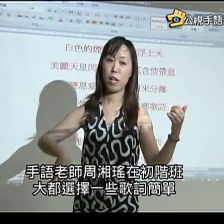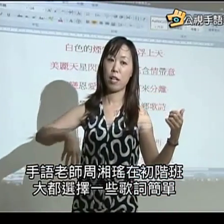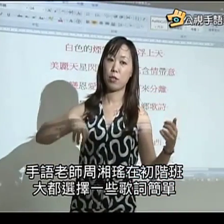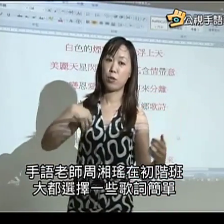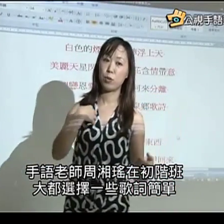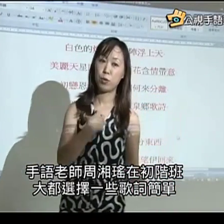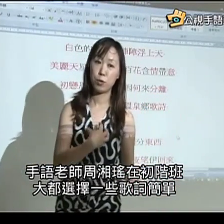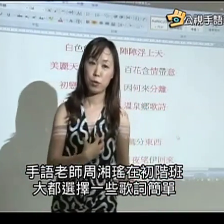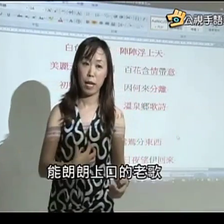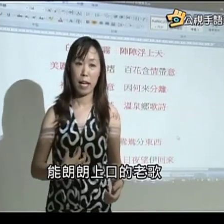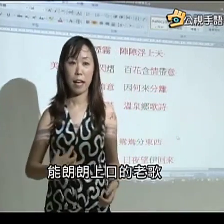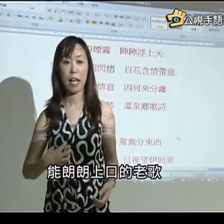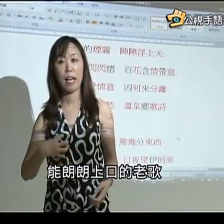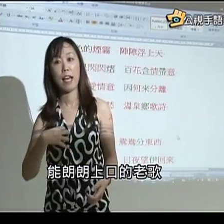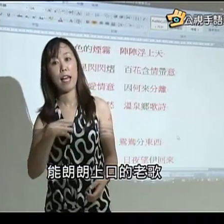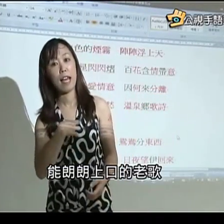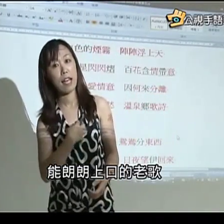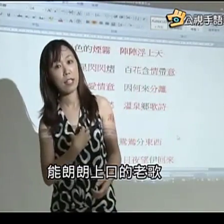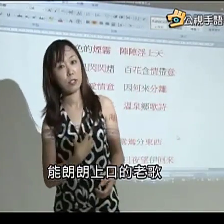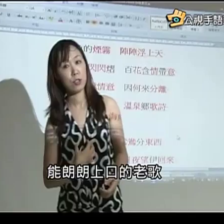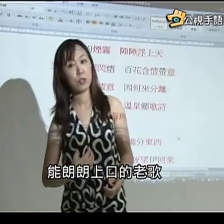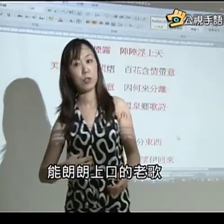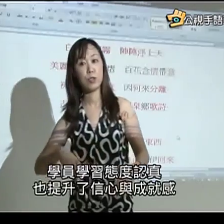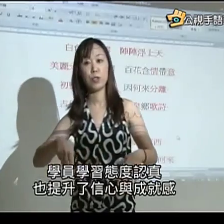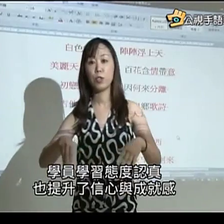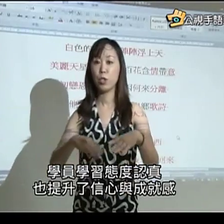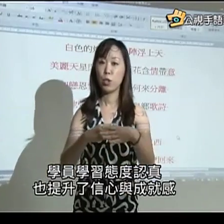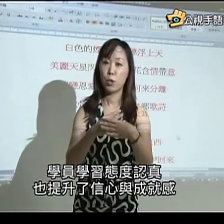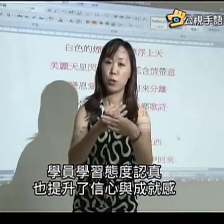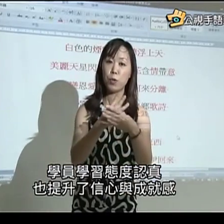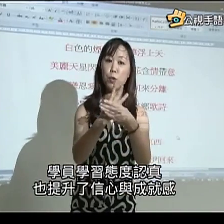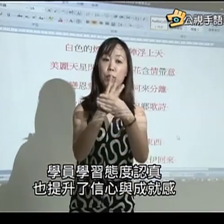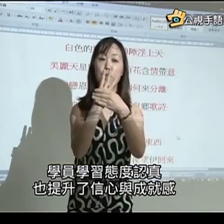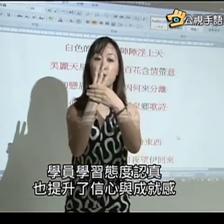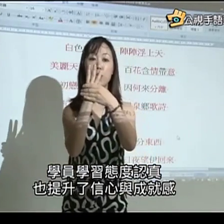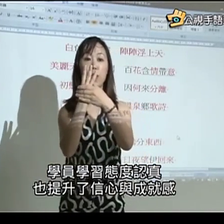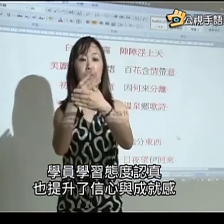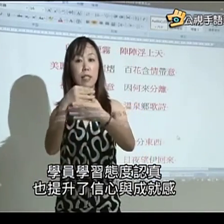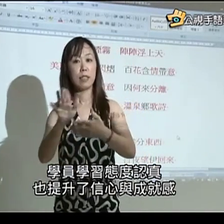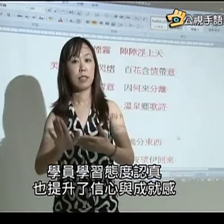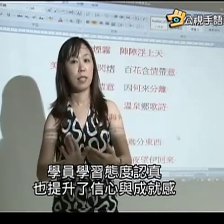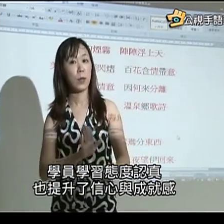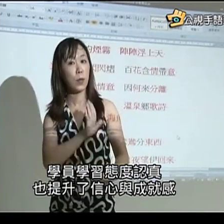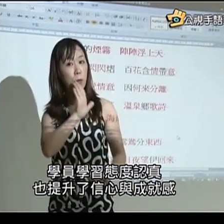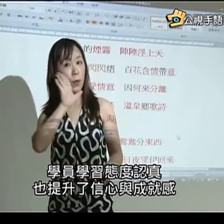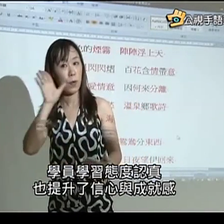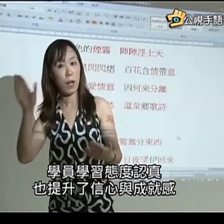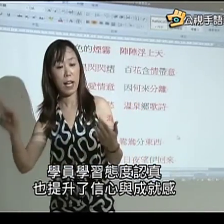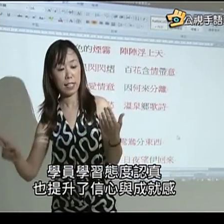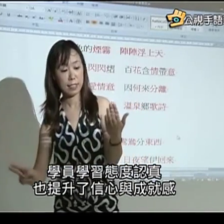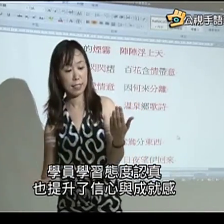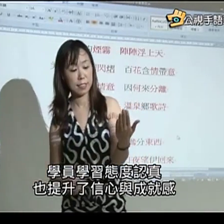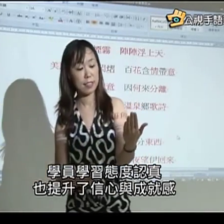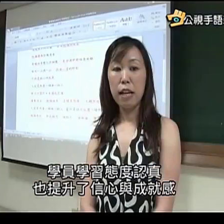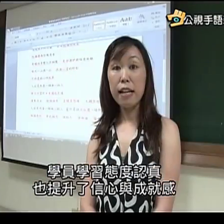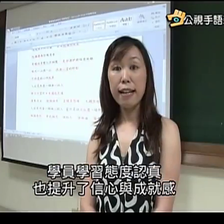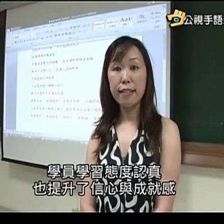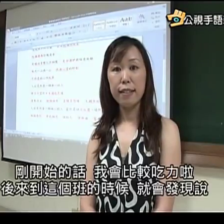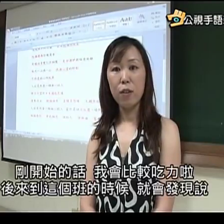词简单、能朗朗上口的老歌。学员学习态度认真，也提升了信心与成就感。 刚开始的